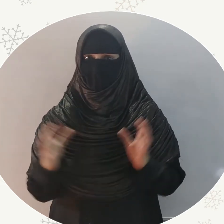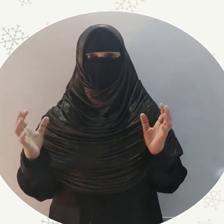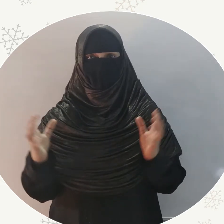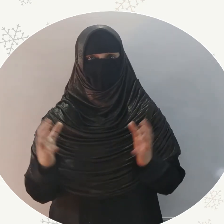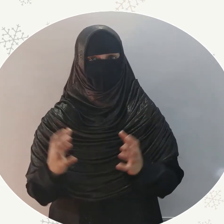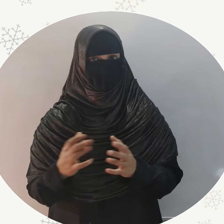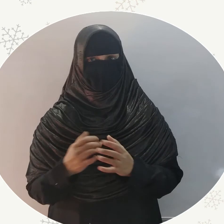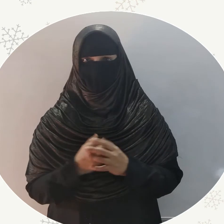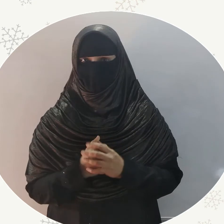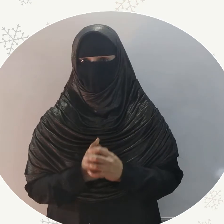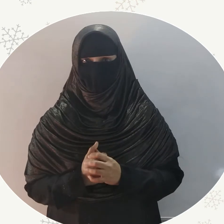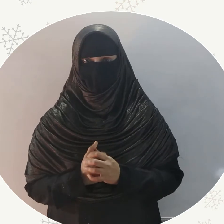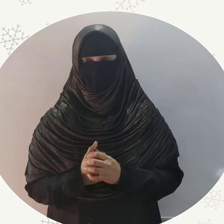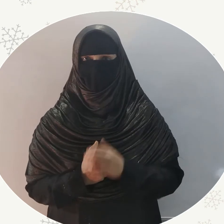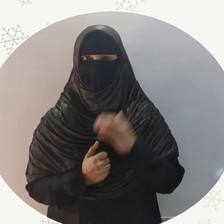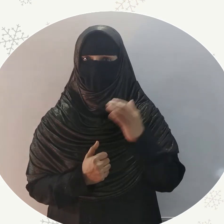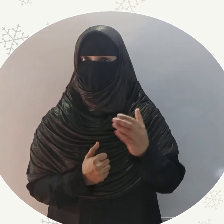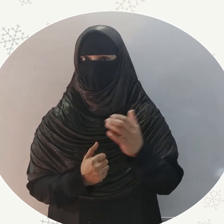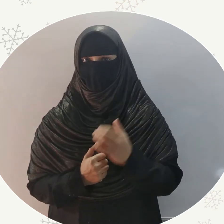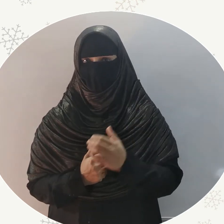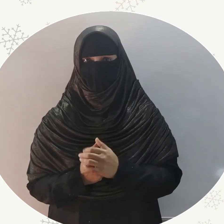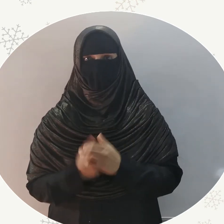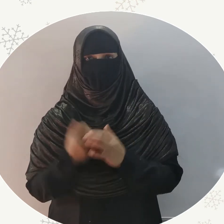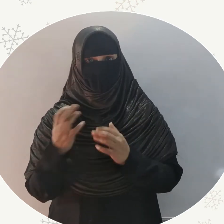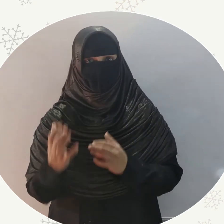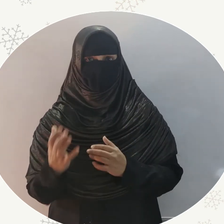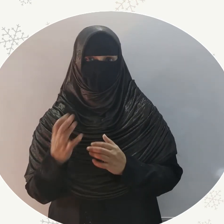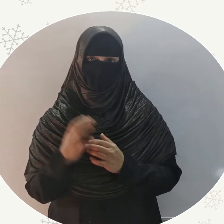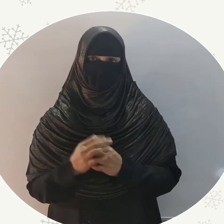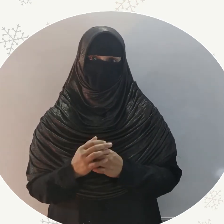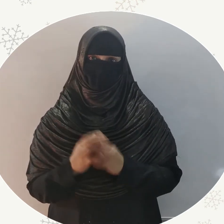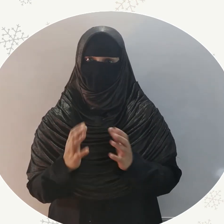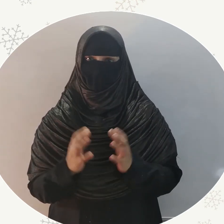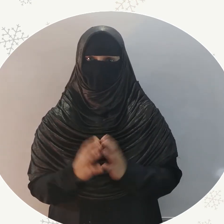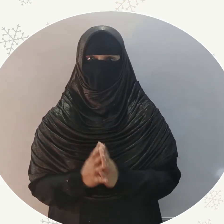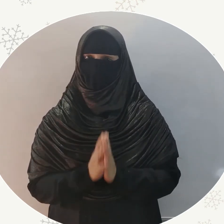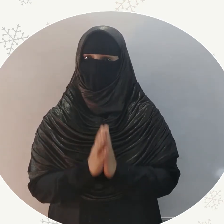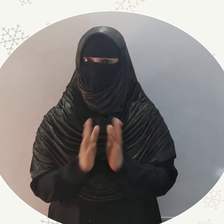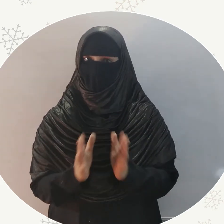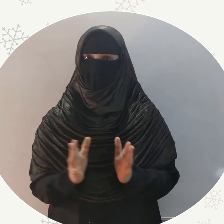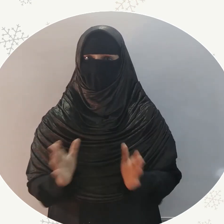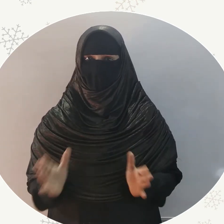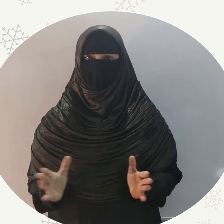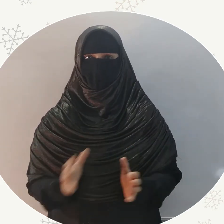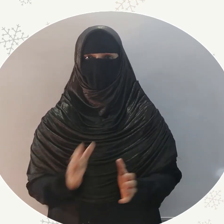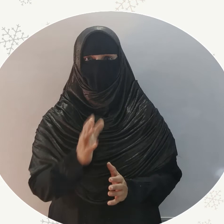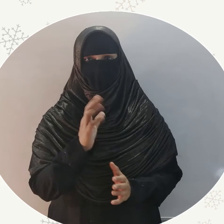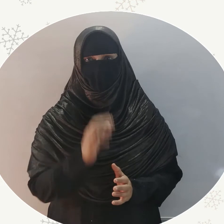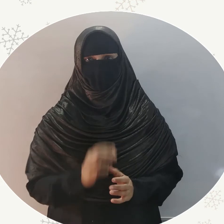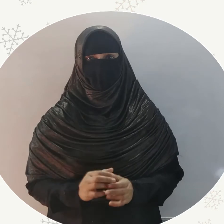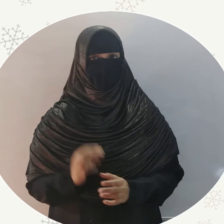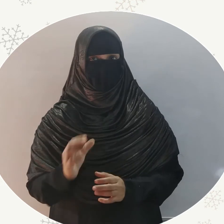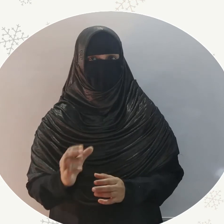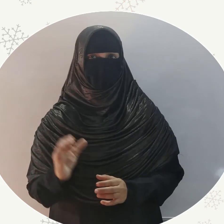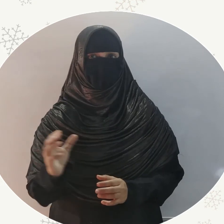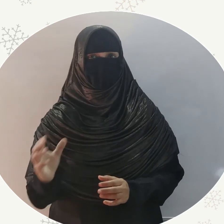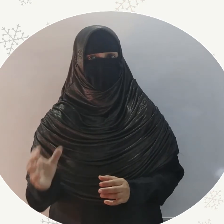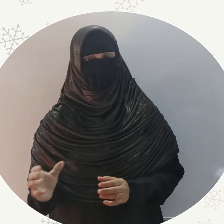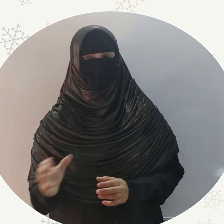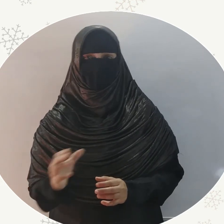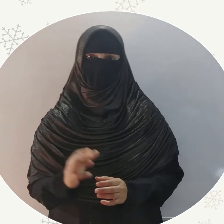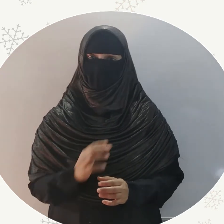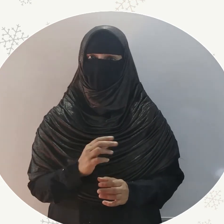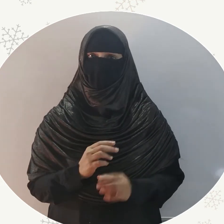കറക്റ്റ്. അപ്പോൾ വിമൻസ് ഡേ എന്ന് കേട്ടിട്ടില്ലേ, വുമൻസ് ഡേ എന്നല്ല, വിമൻസ് ഡേ. ഓക്കെ, ഇനി നമ്മുടെ അടുത്ത വേർഡാണ് പീപ്പിൾ. പീപ്പിൾ എന്നോ